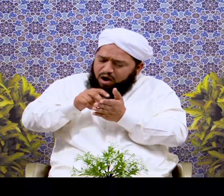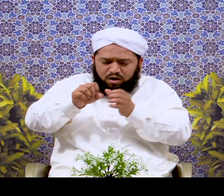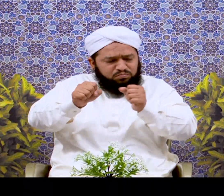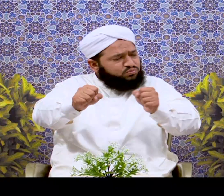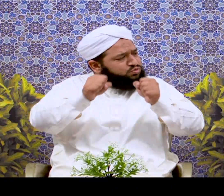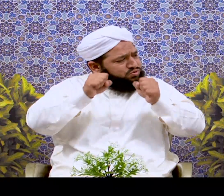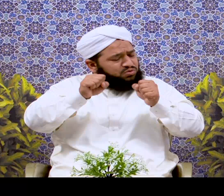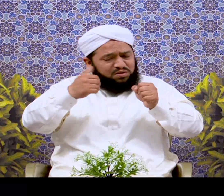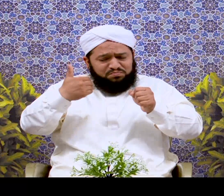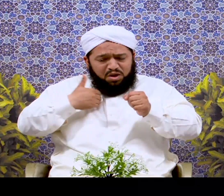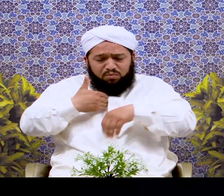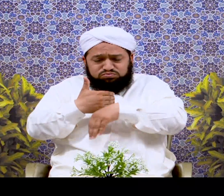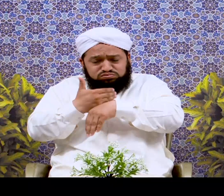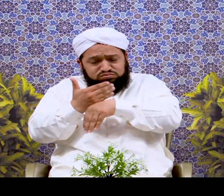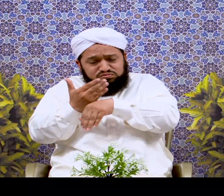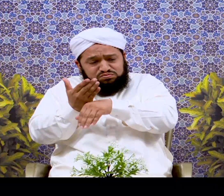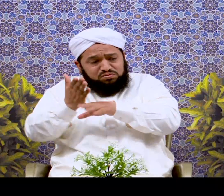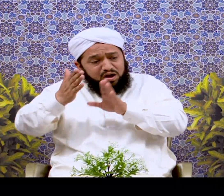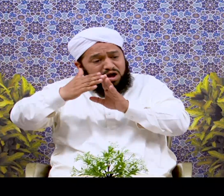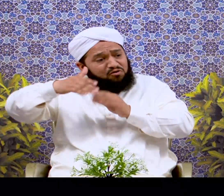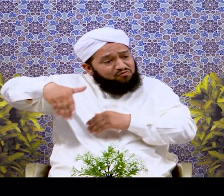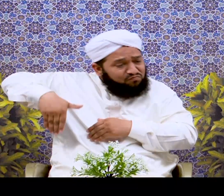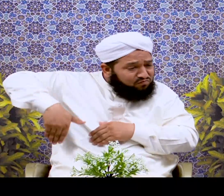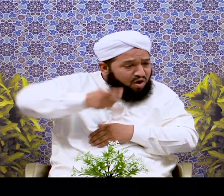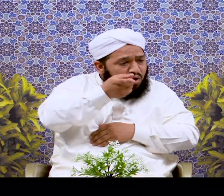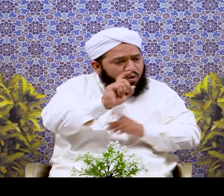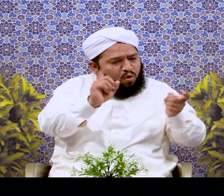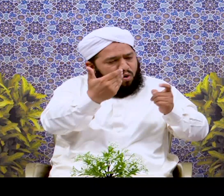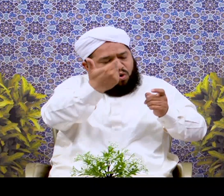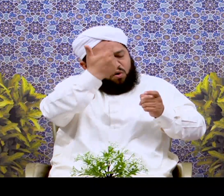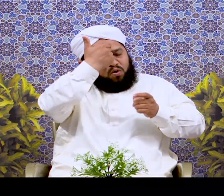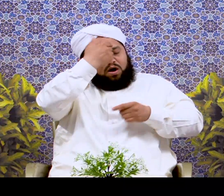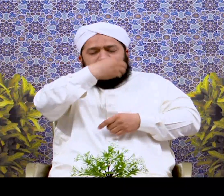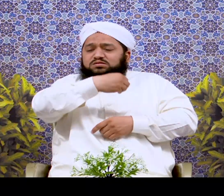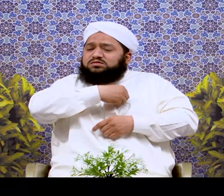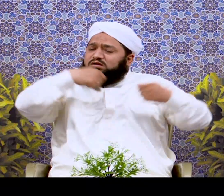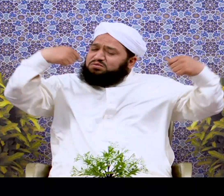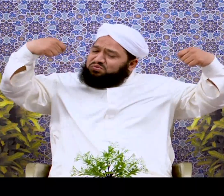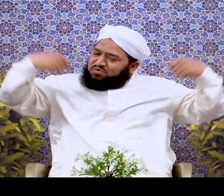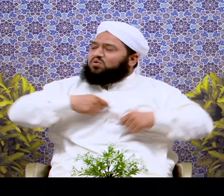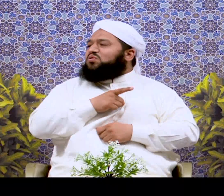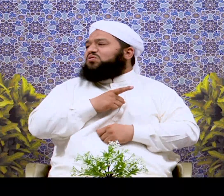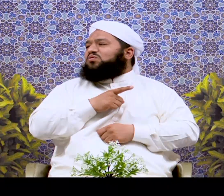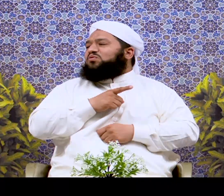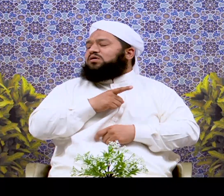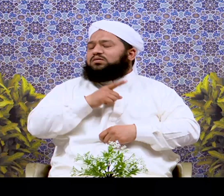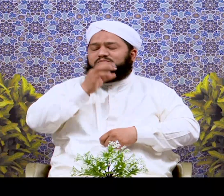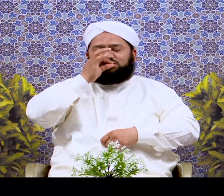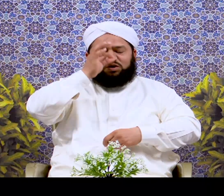ہوں، چلنا دشوار ہے، اس لیے مجھے دیر ہو گئی، اب ڈرتی ہوں کہ میرا مالک مجھے تکلیف پہنچائے گا۔ عرش